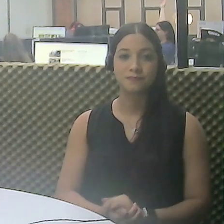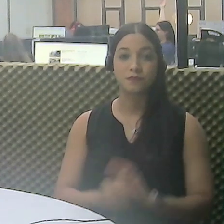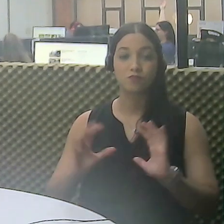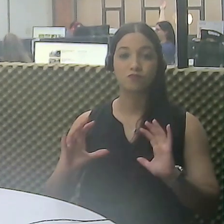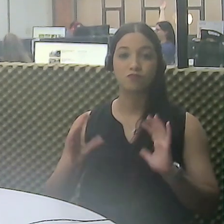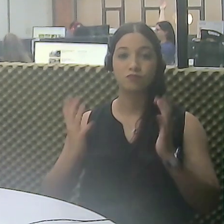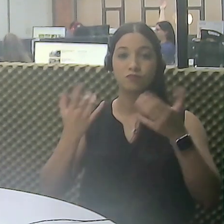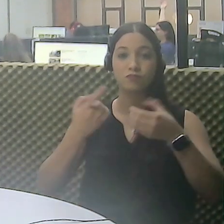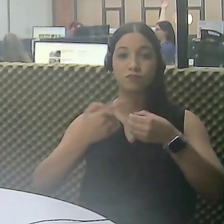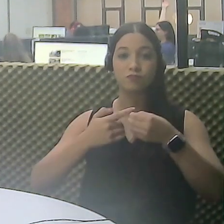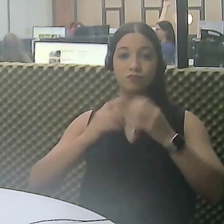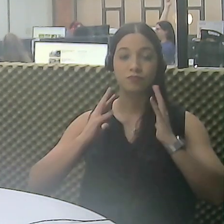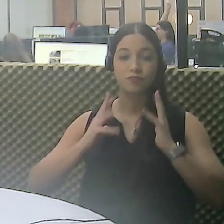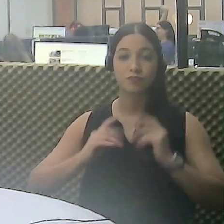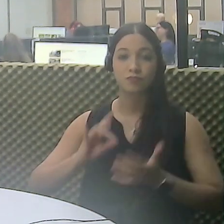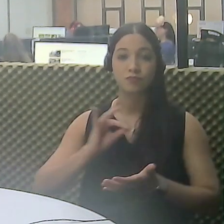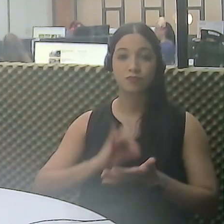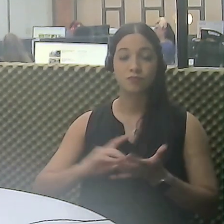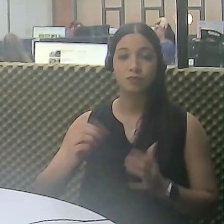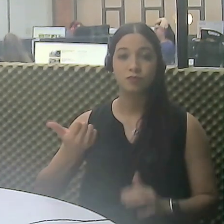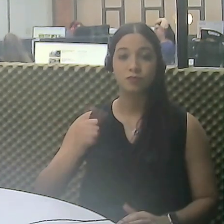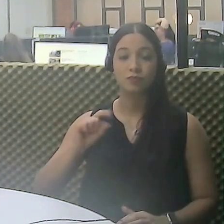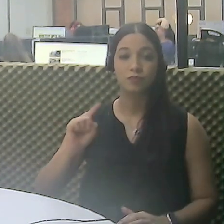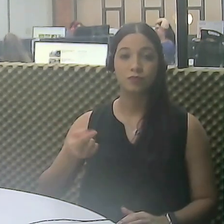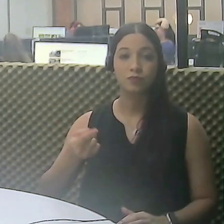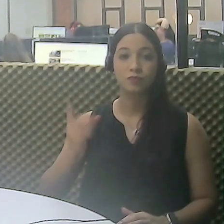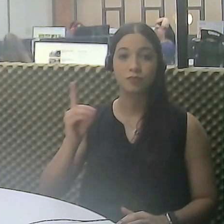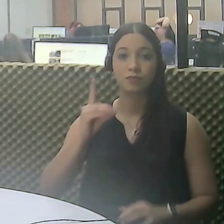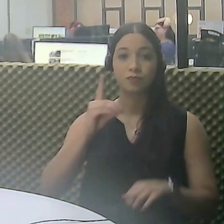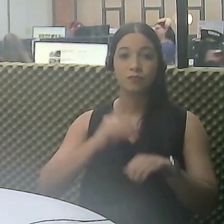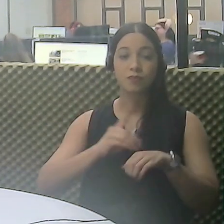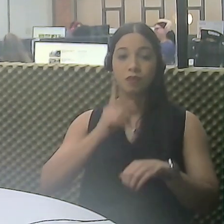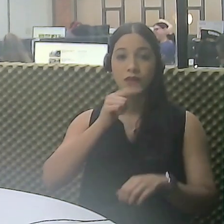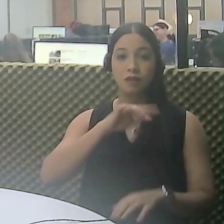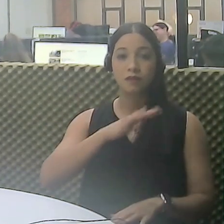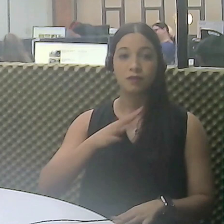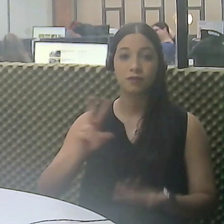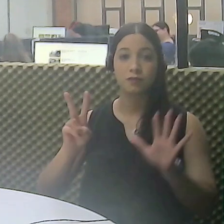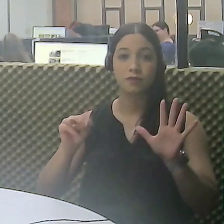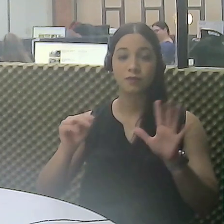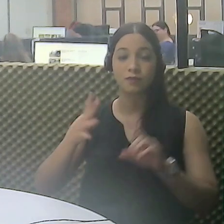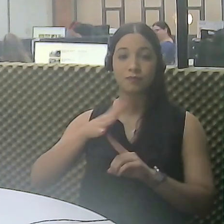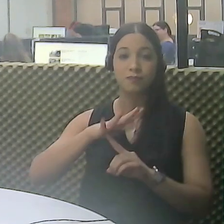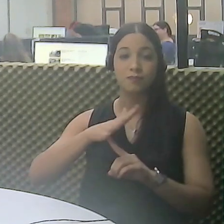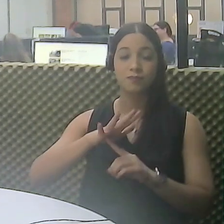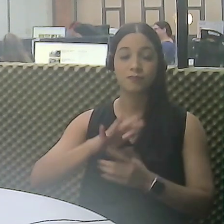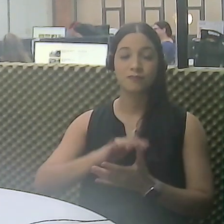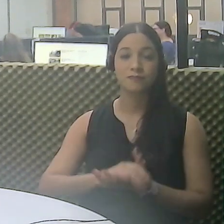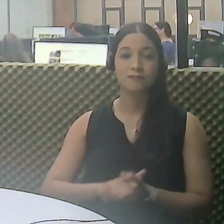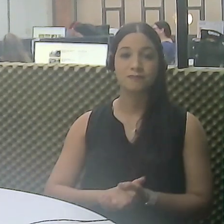Mutirão Cidade Limpa elimina mais de 11 mil focos do mosquito da dengue durante o final de semana no Shopping Park.